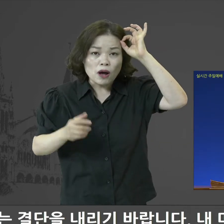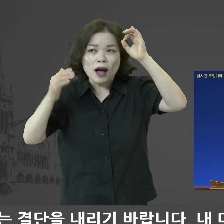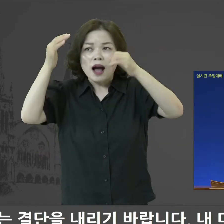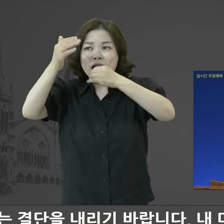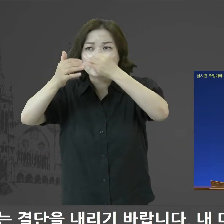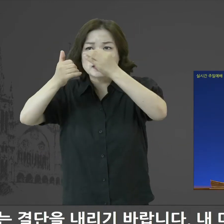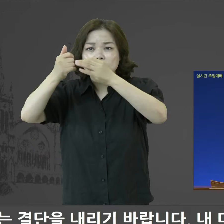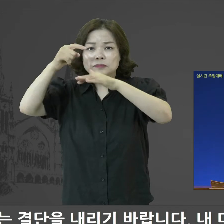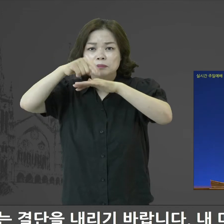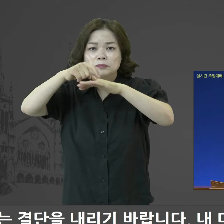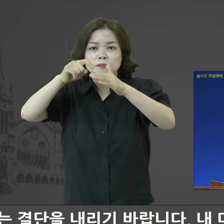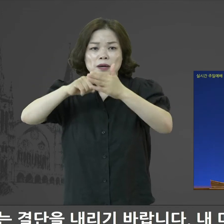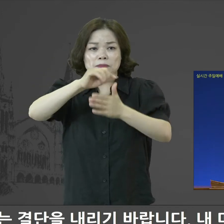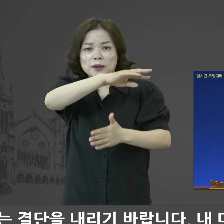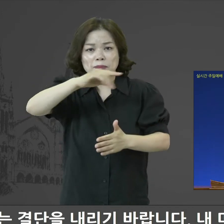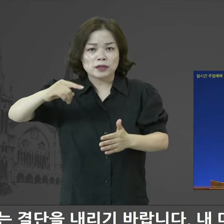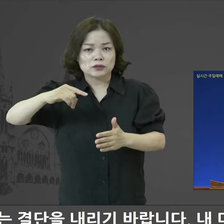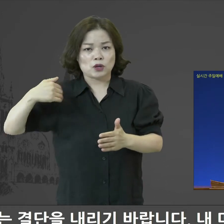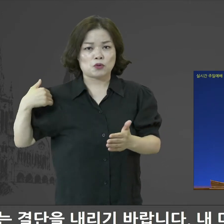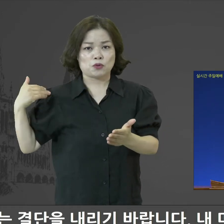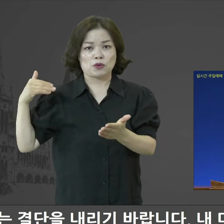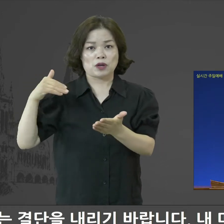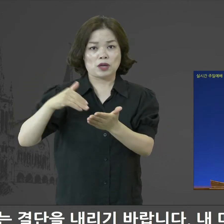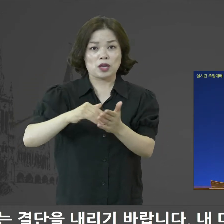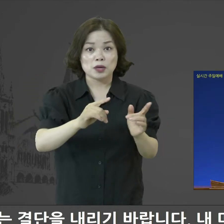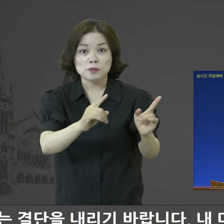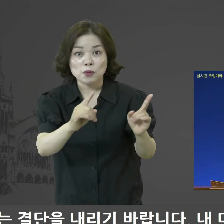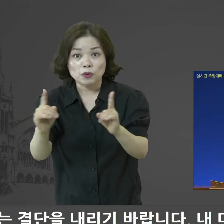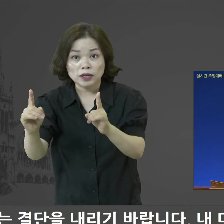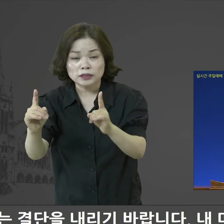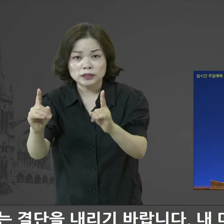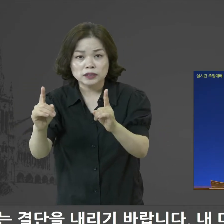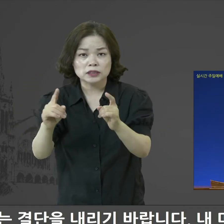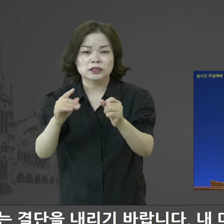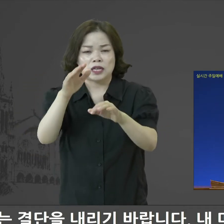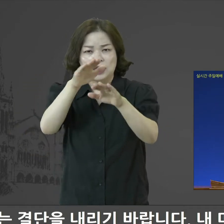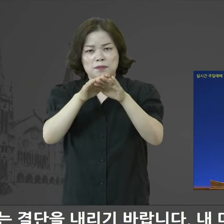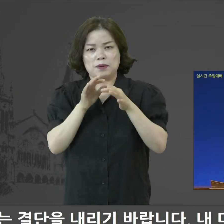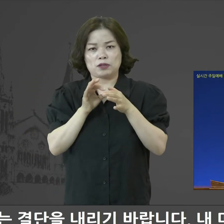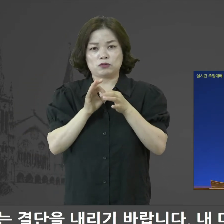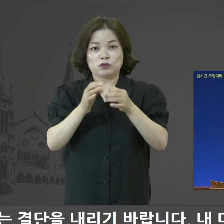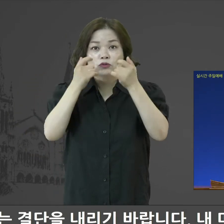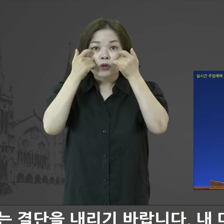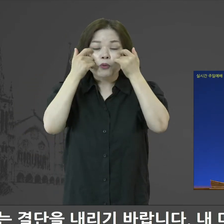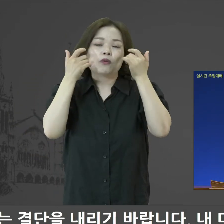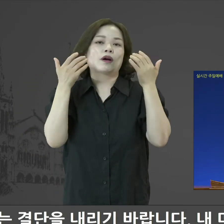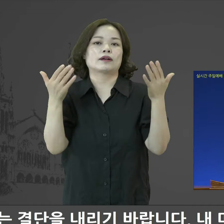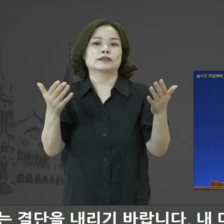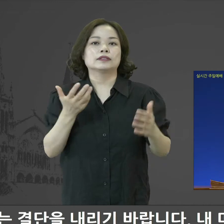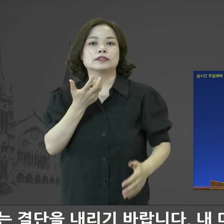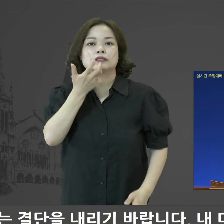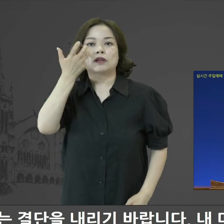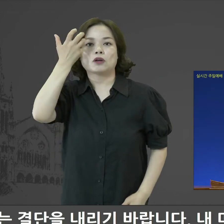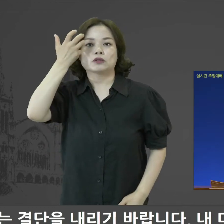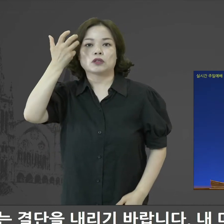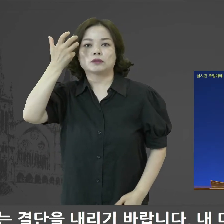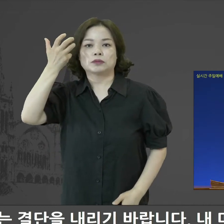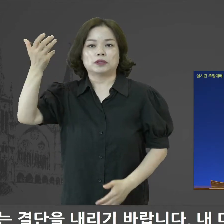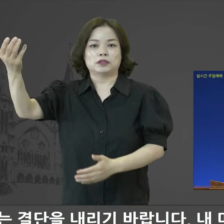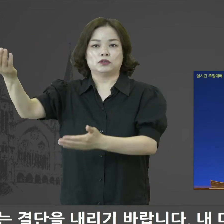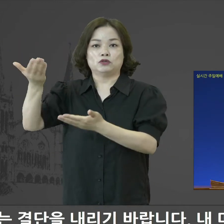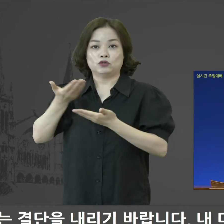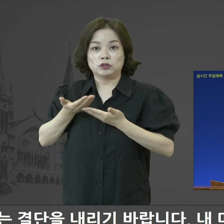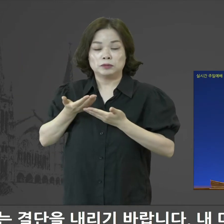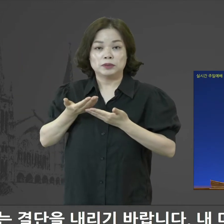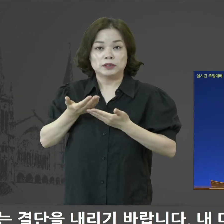앞에 돌리는 그 방법, 이유, 오늘 이 예배를 통해서 확실히 성령님의 조명하심을 받는